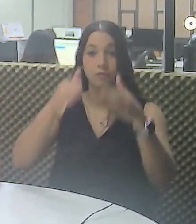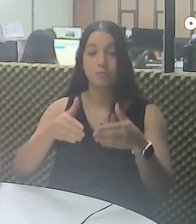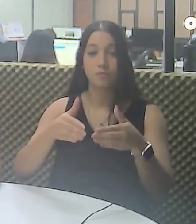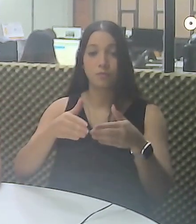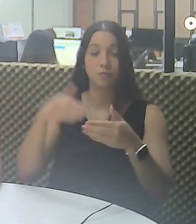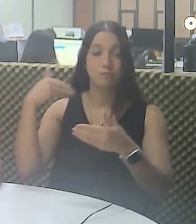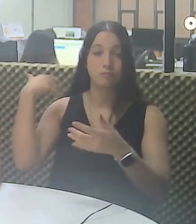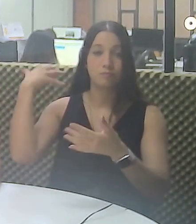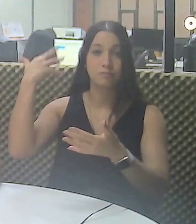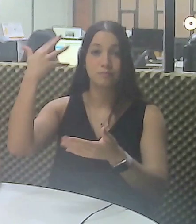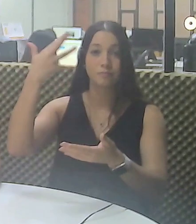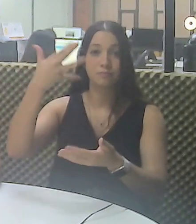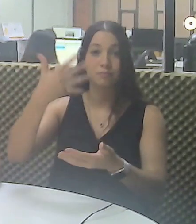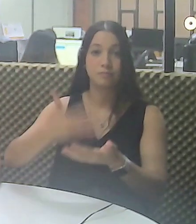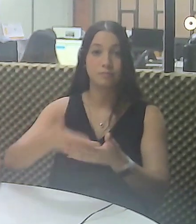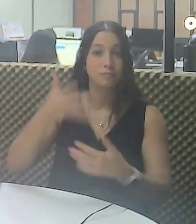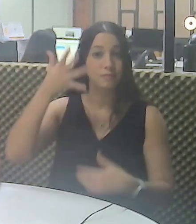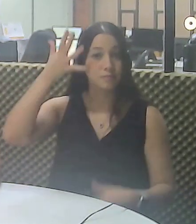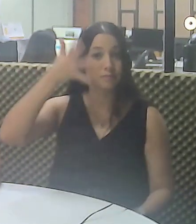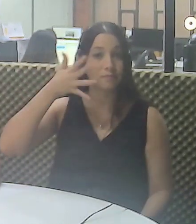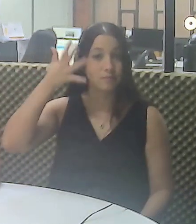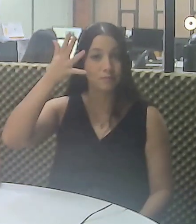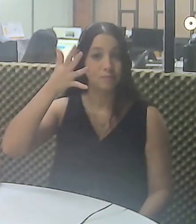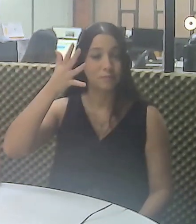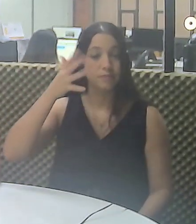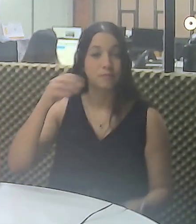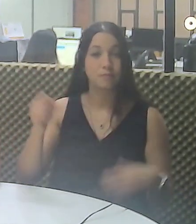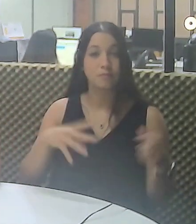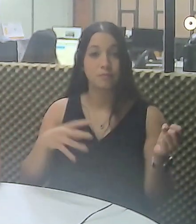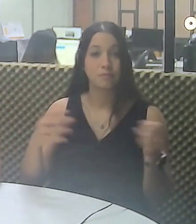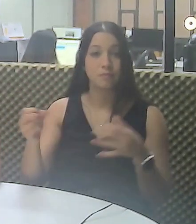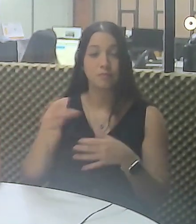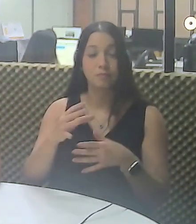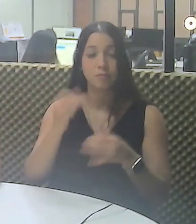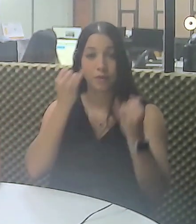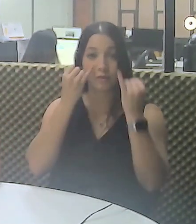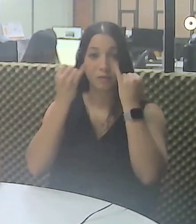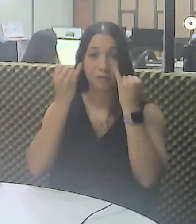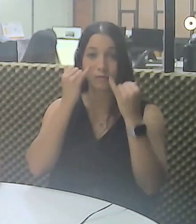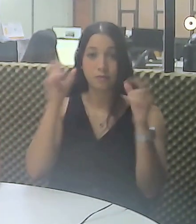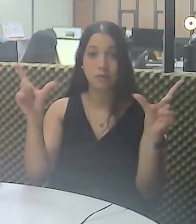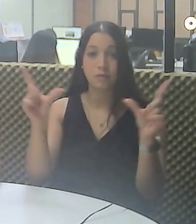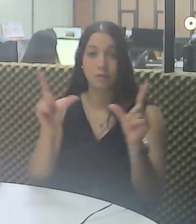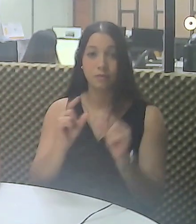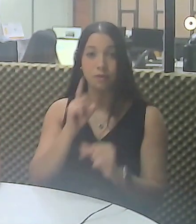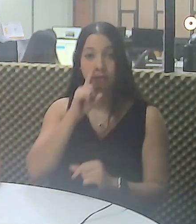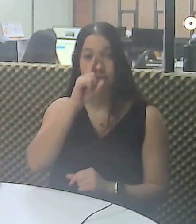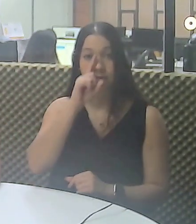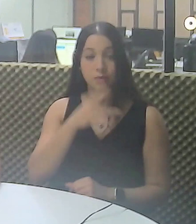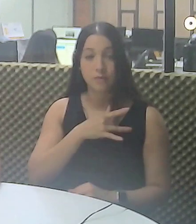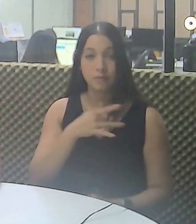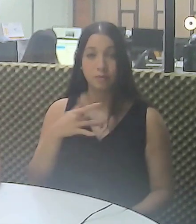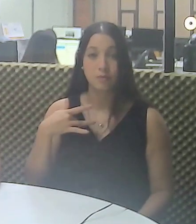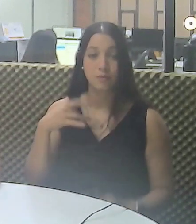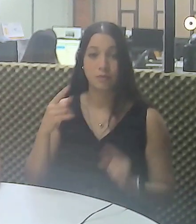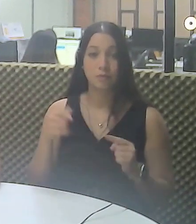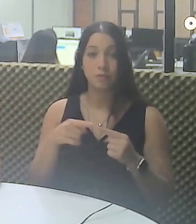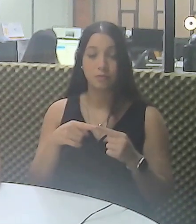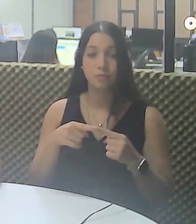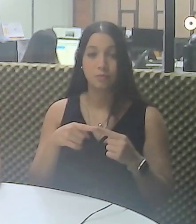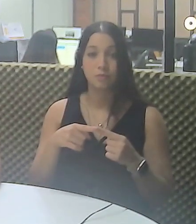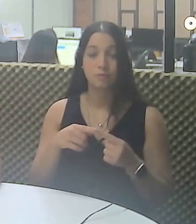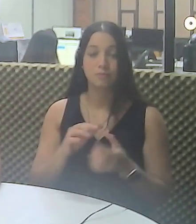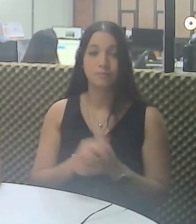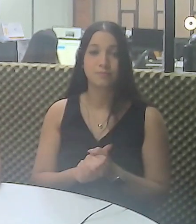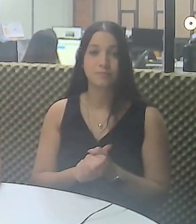do ano. As palestras têm foco em atualizar as informações e reduzir riscos sanitários associados aos